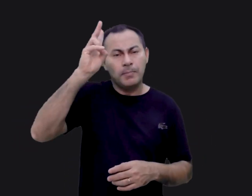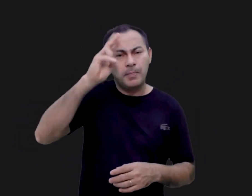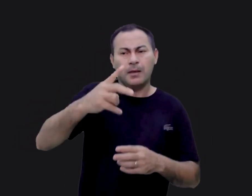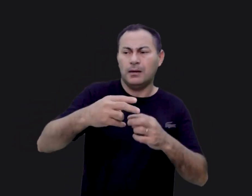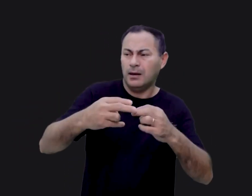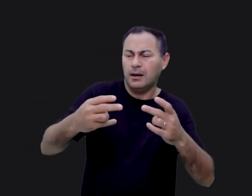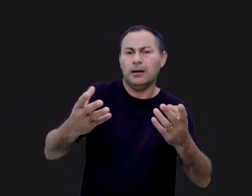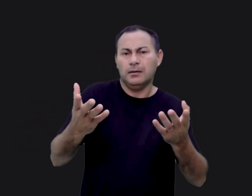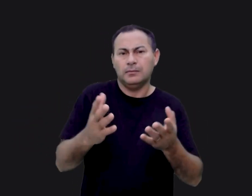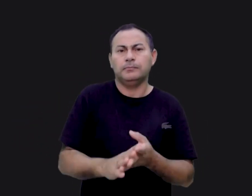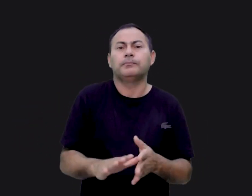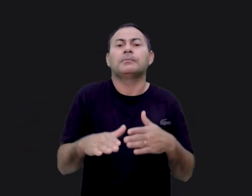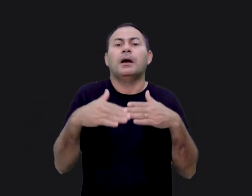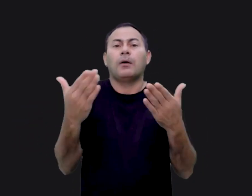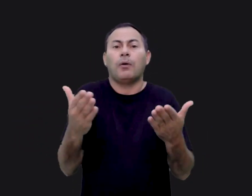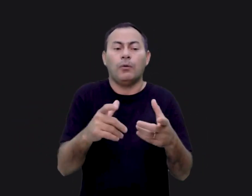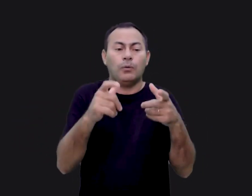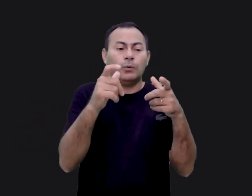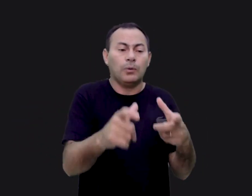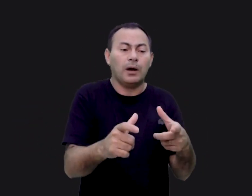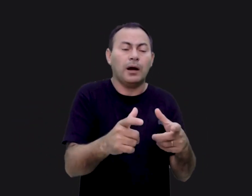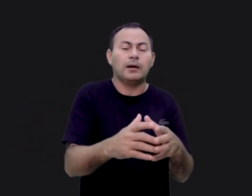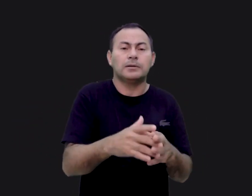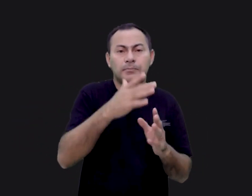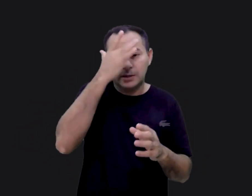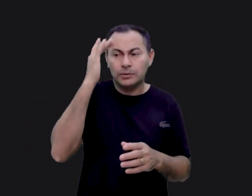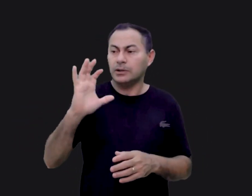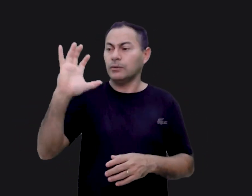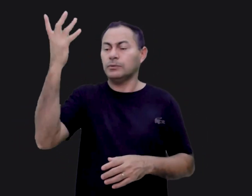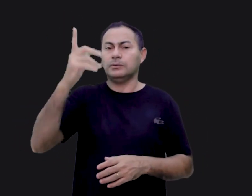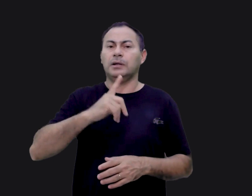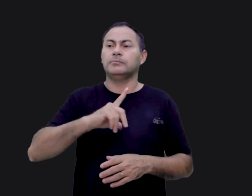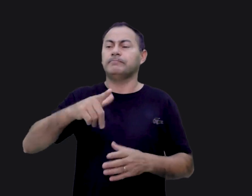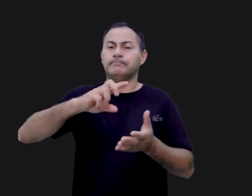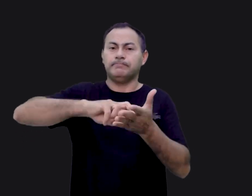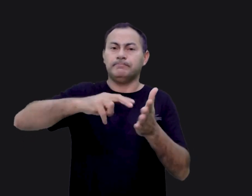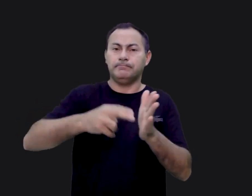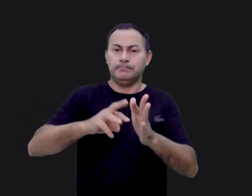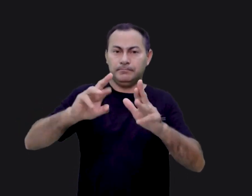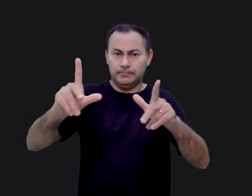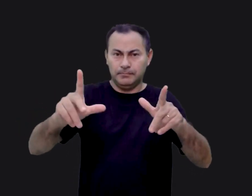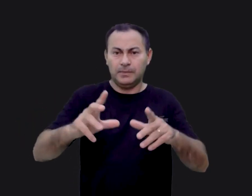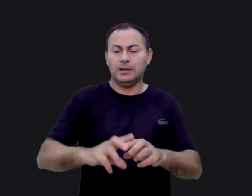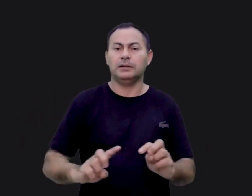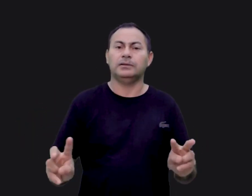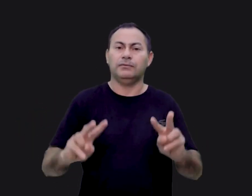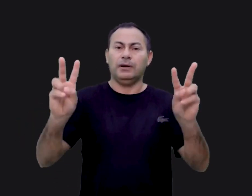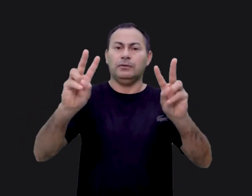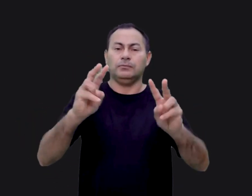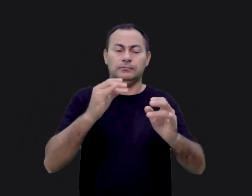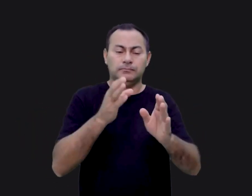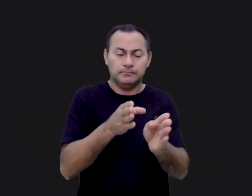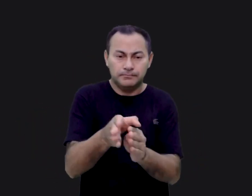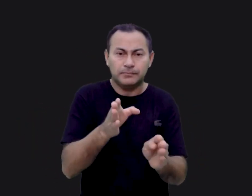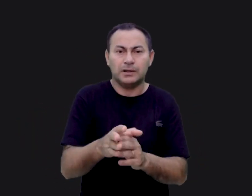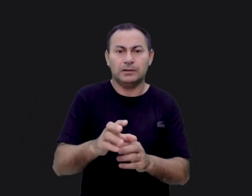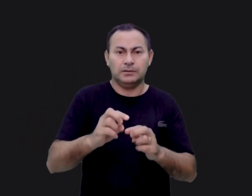alegoria é uma história na qual lugares, pessoas e acontecimentos têm outro significado, geralmente de valor instrutivo e